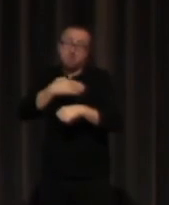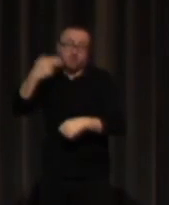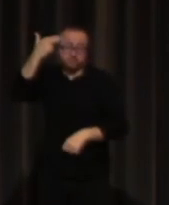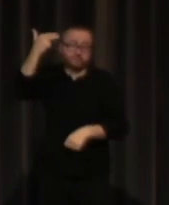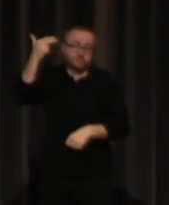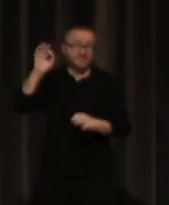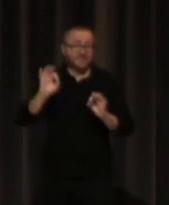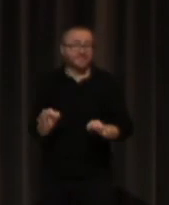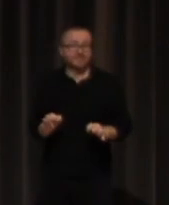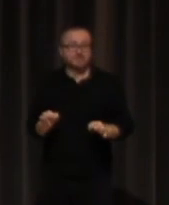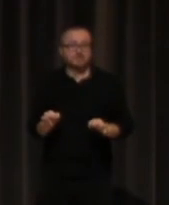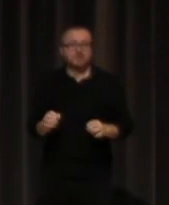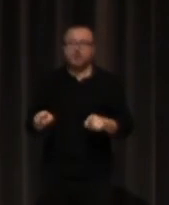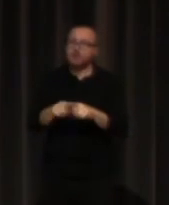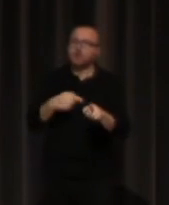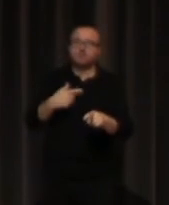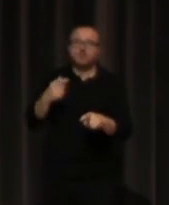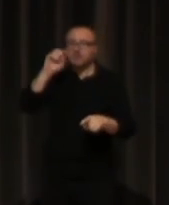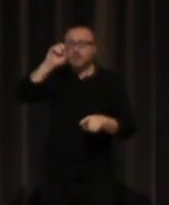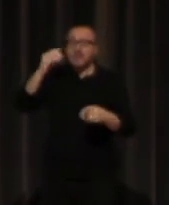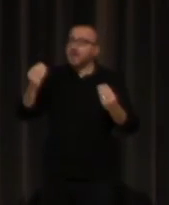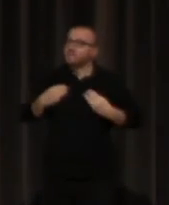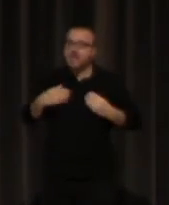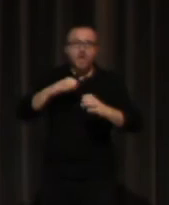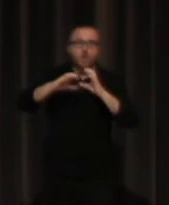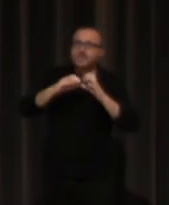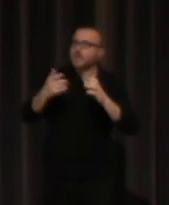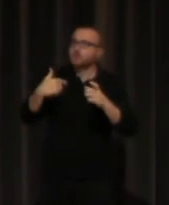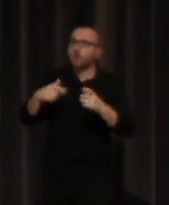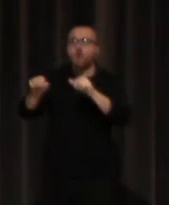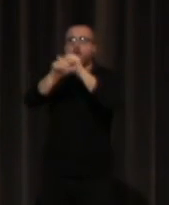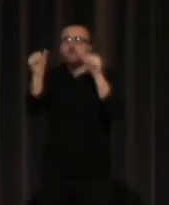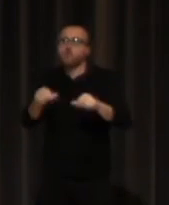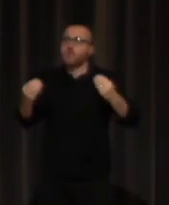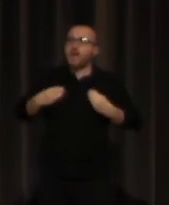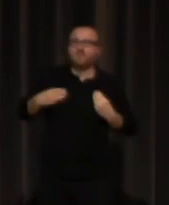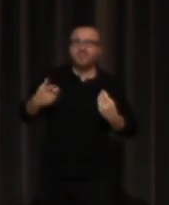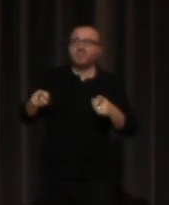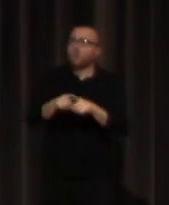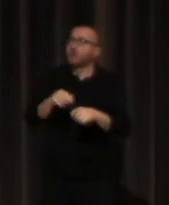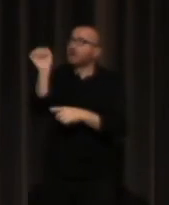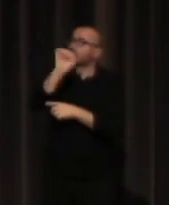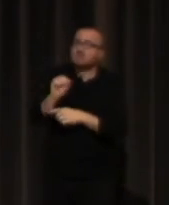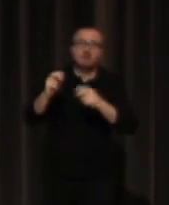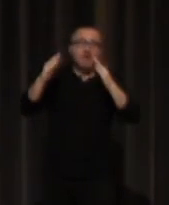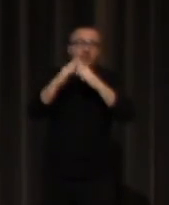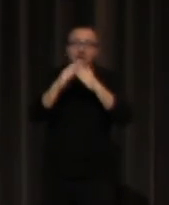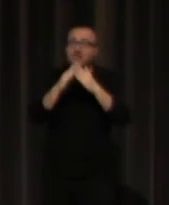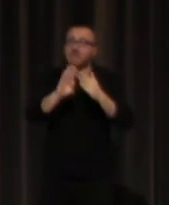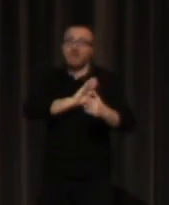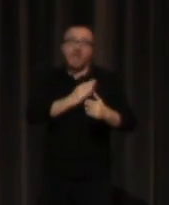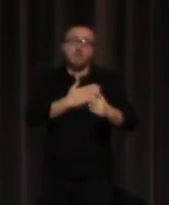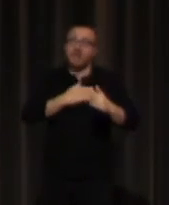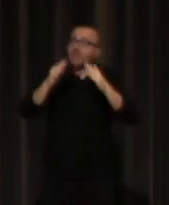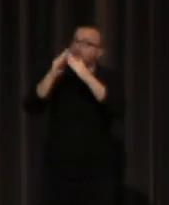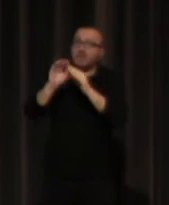la pressió va anar desapareixent i la seva manera de viure d'aquesta mestressa de casa que no tenia res a fer fora, és a dir,